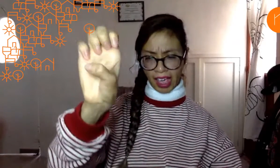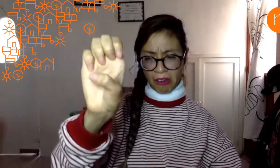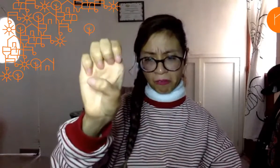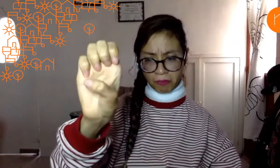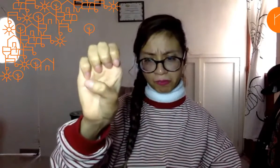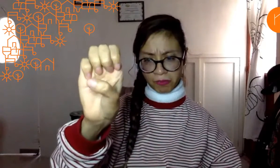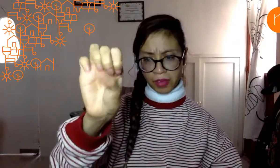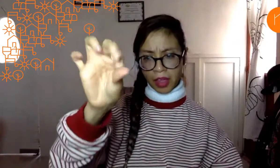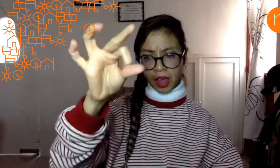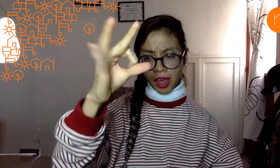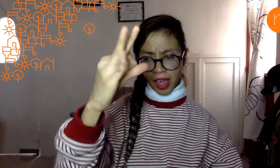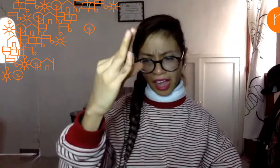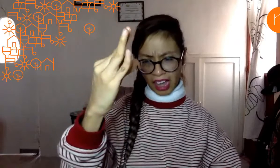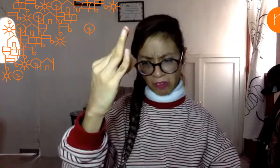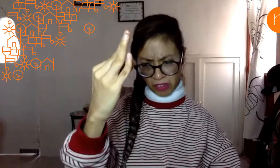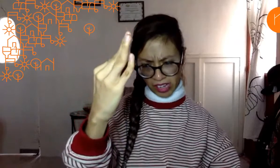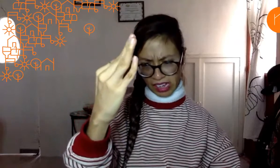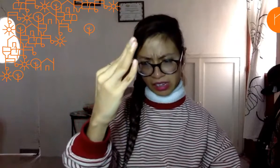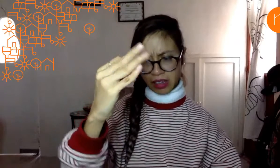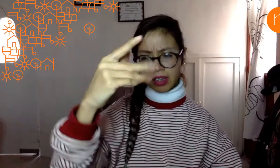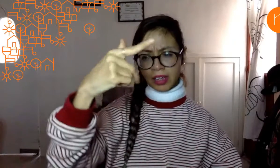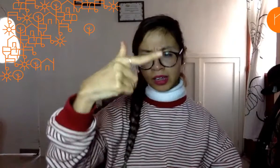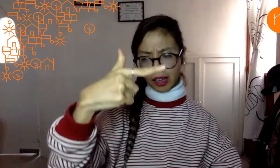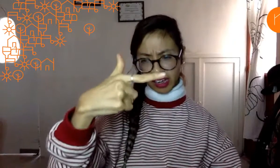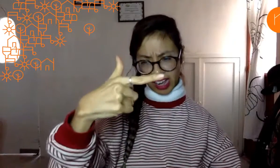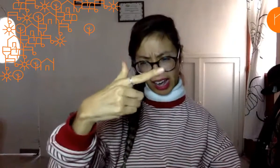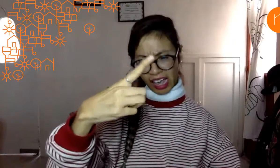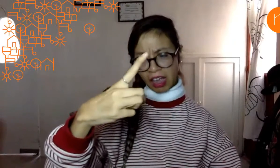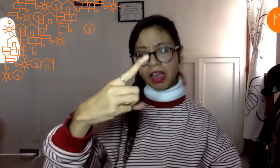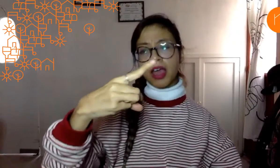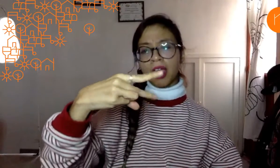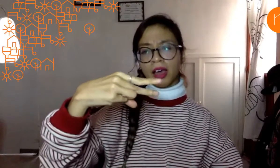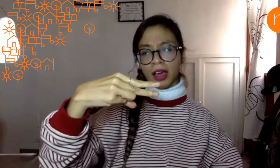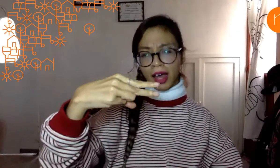E, F, G,